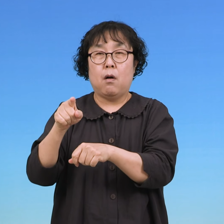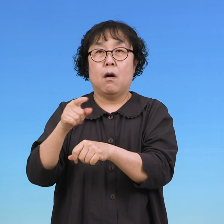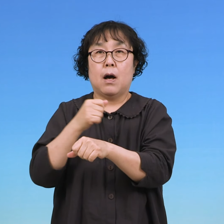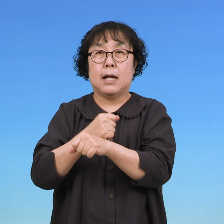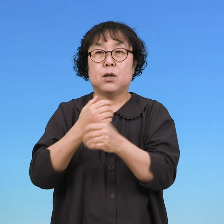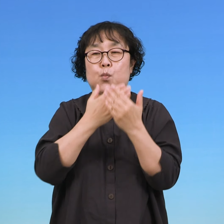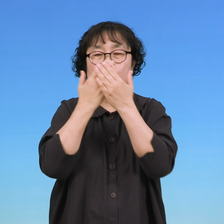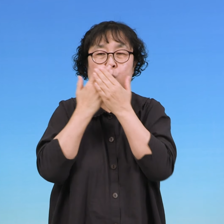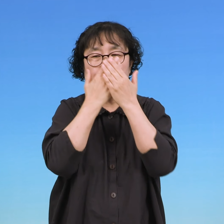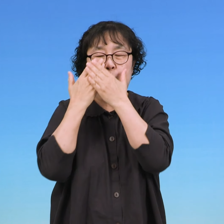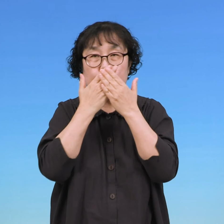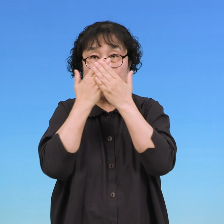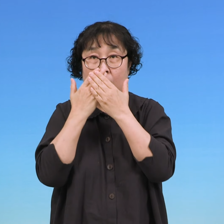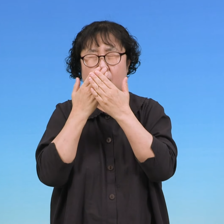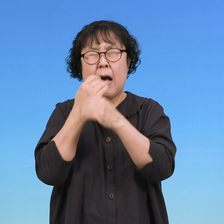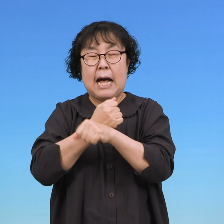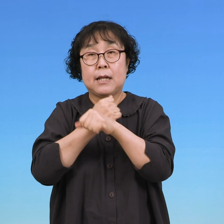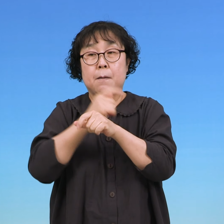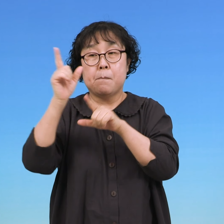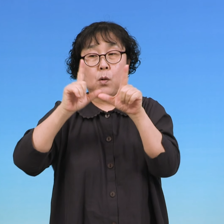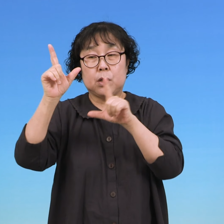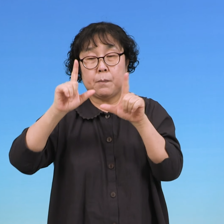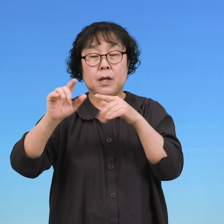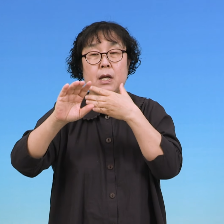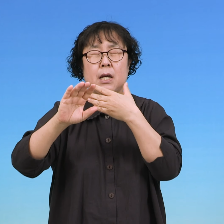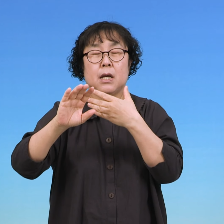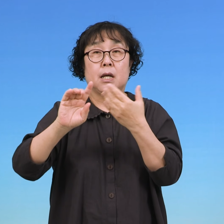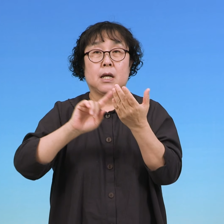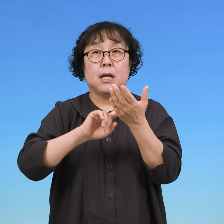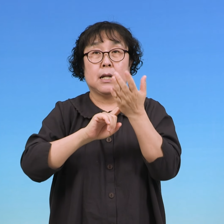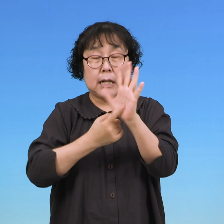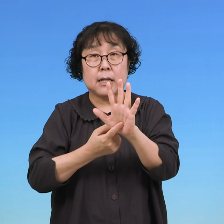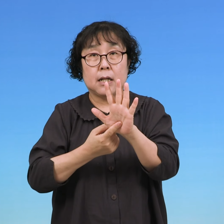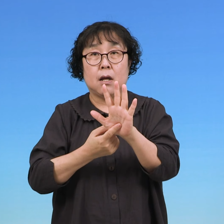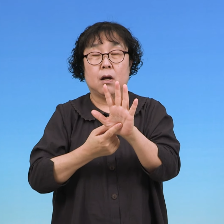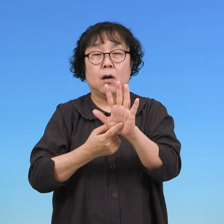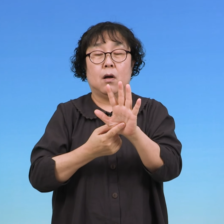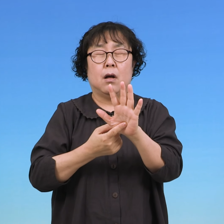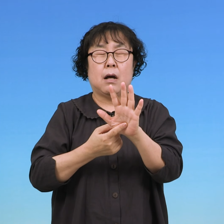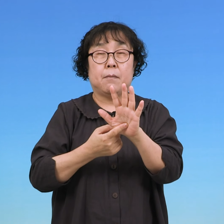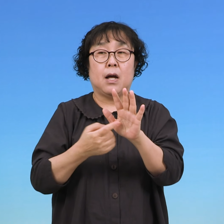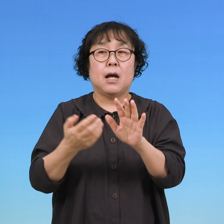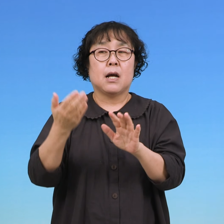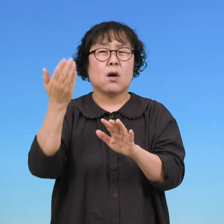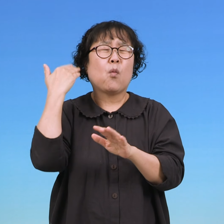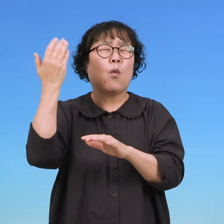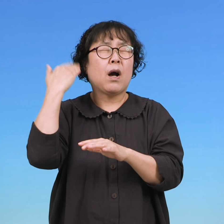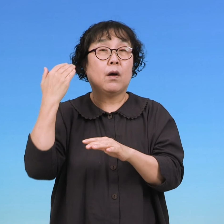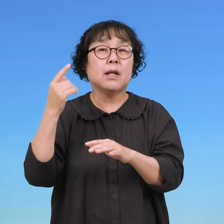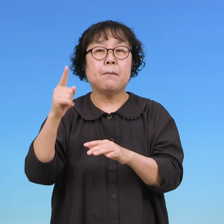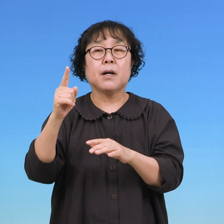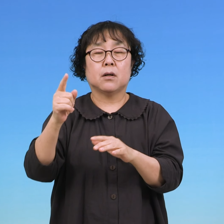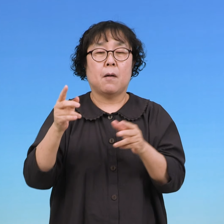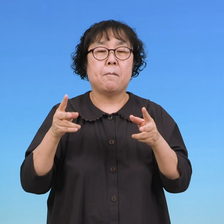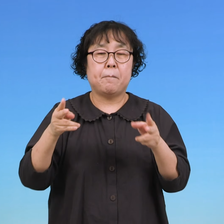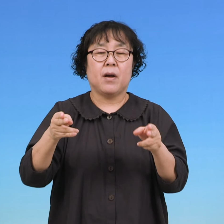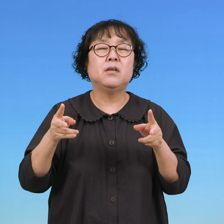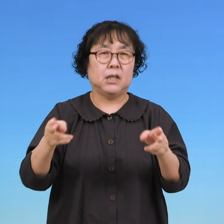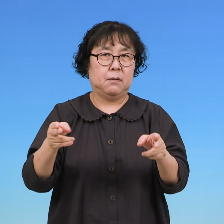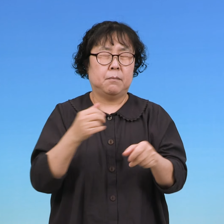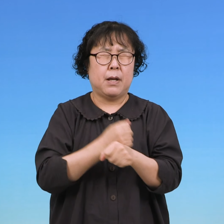제가 이 시대가 너무 타락했다고 보는 게요 옛날 같으면 그거 도중에 폐지됐습니다 이 어린